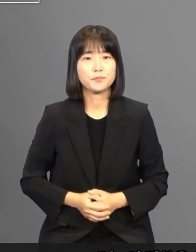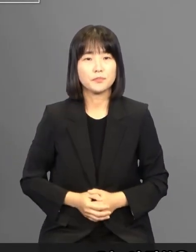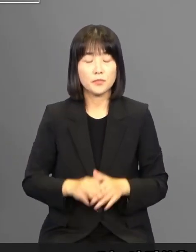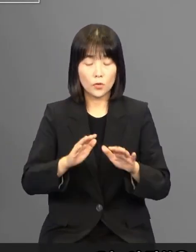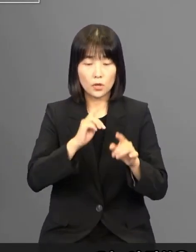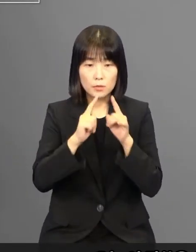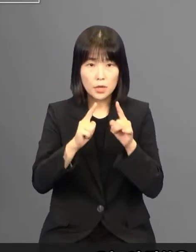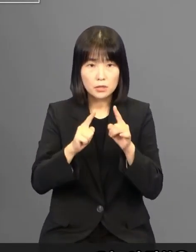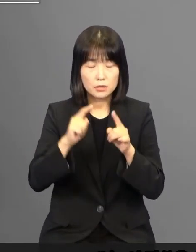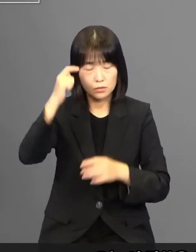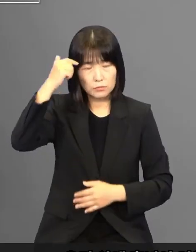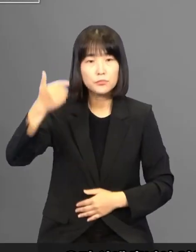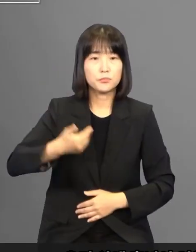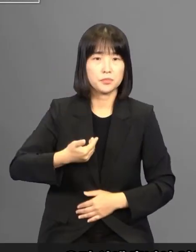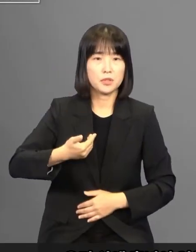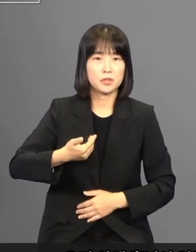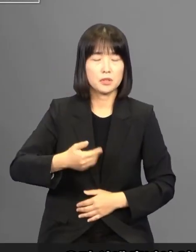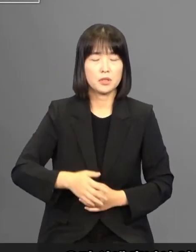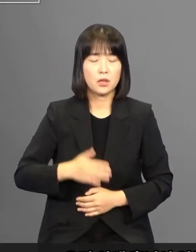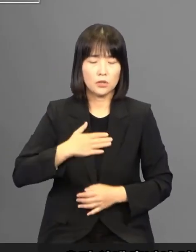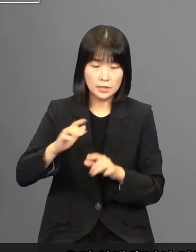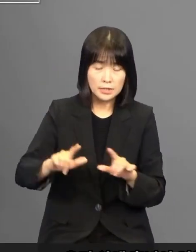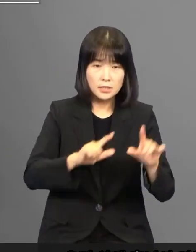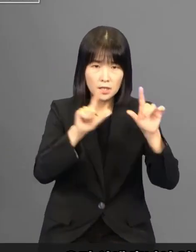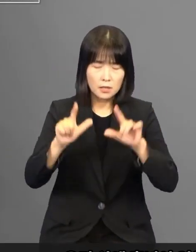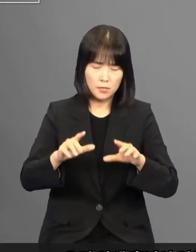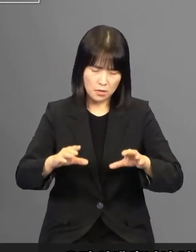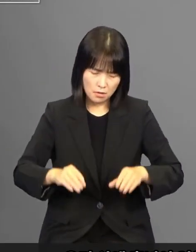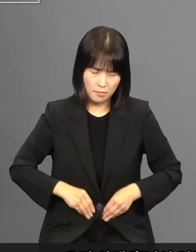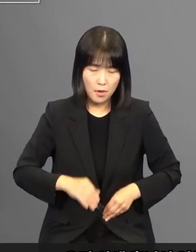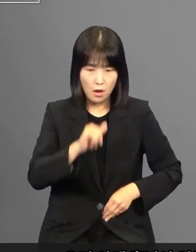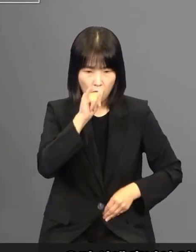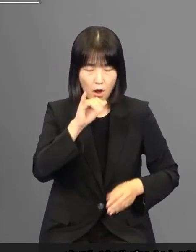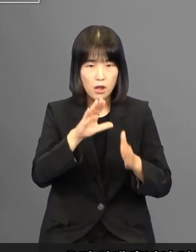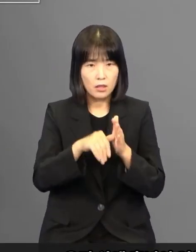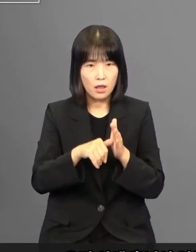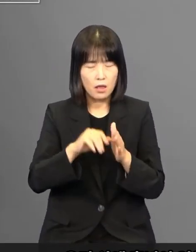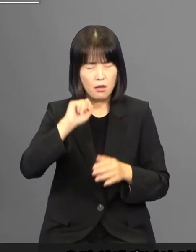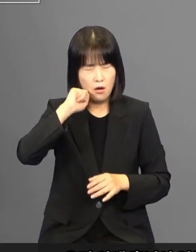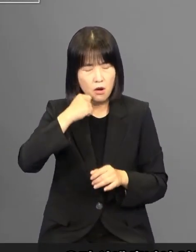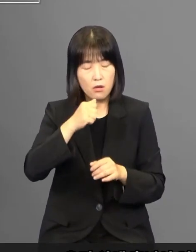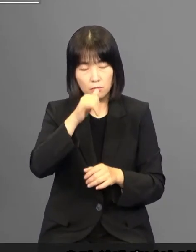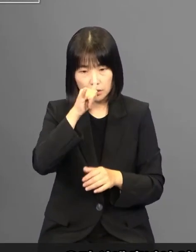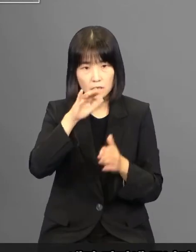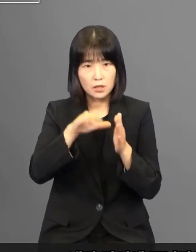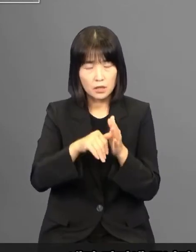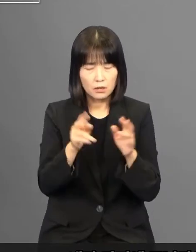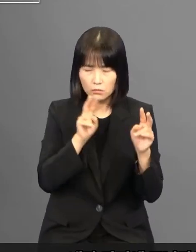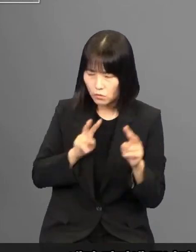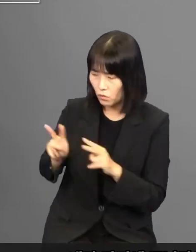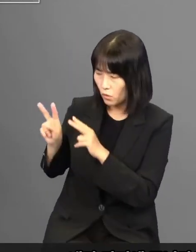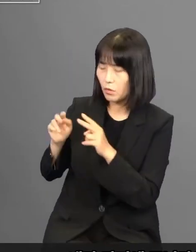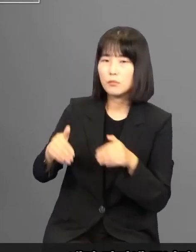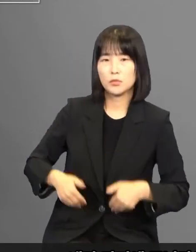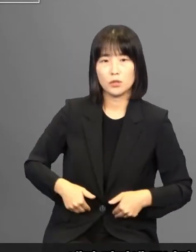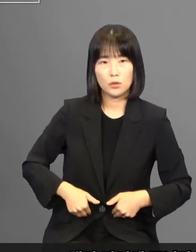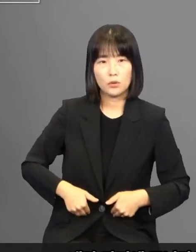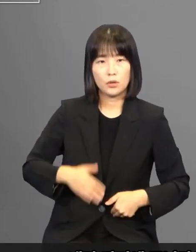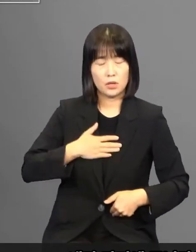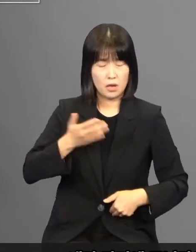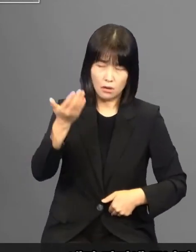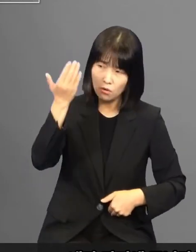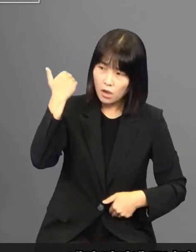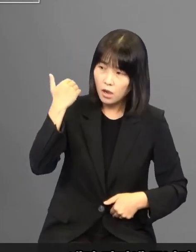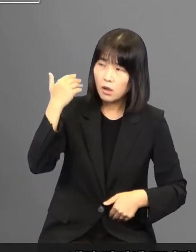우리에게 질문을 던집니다. 우리 삶에 흉년이 있을 때마다 돌아봐야 돼요. 뭐를? 내가 과거에